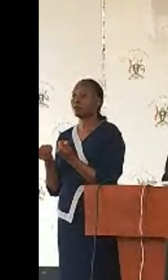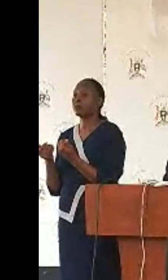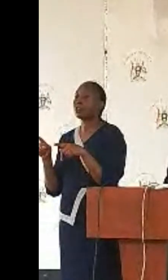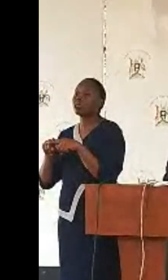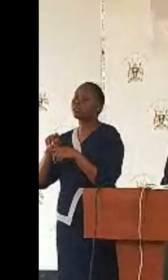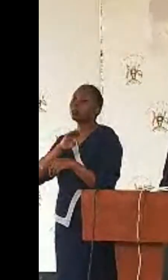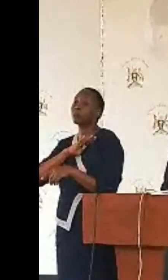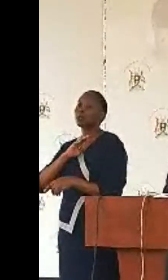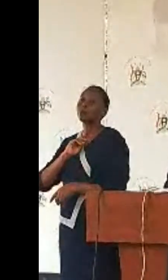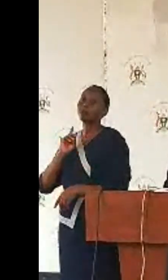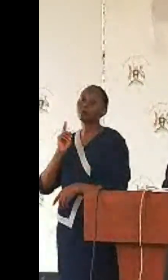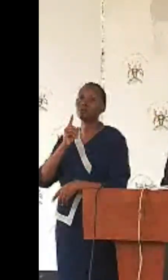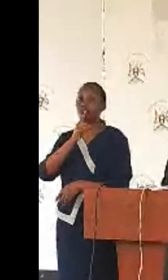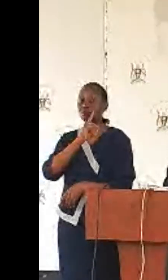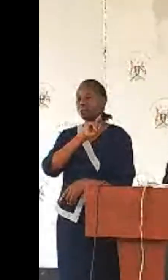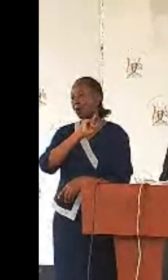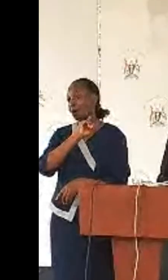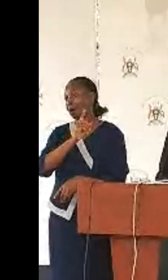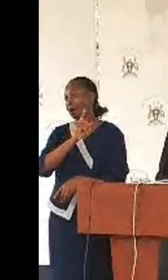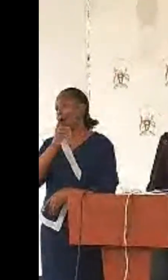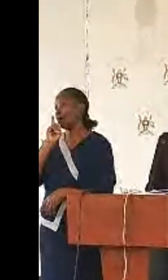Ekitongole kirabudde abo